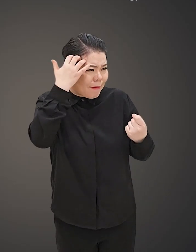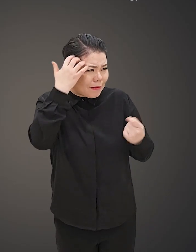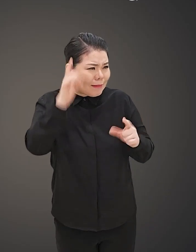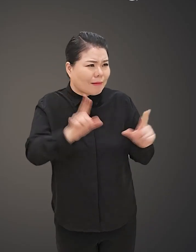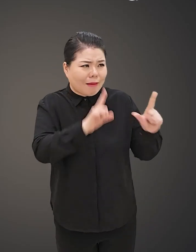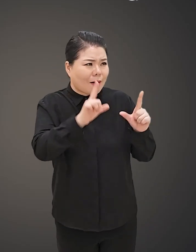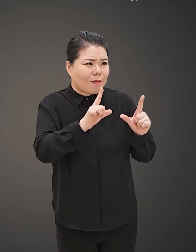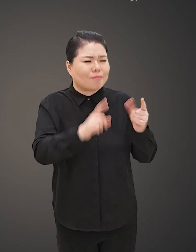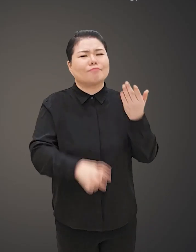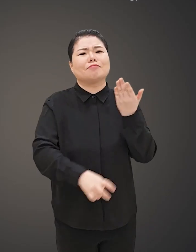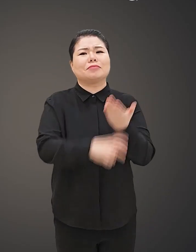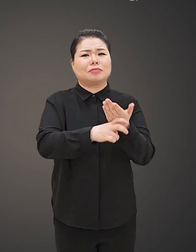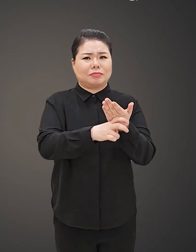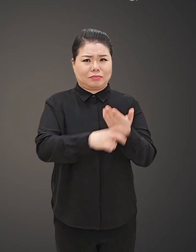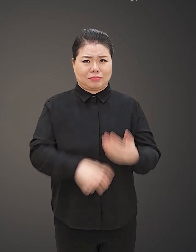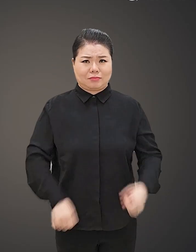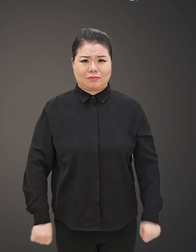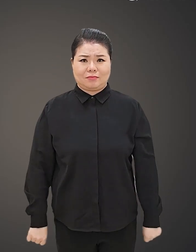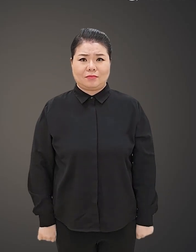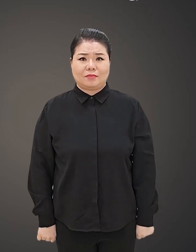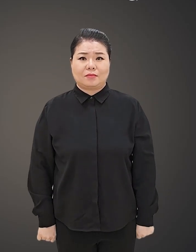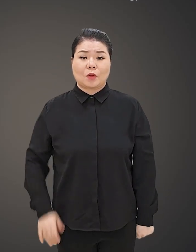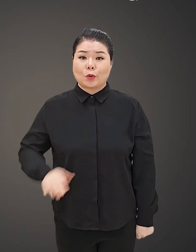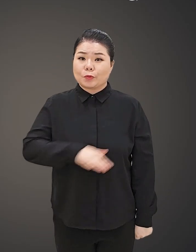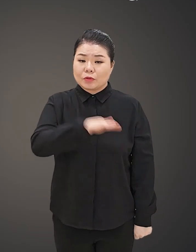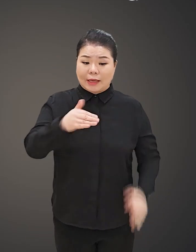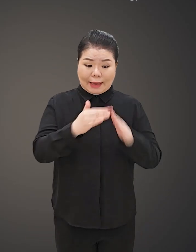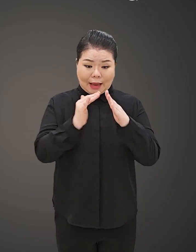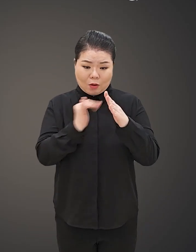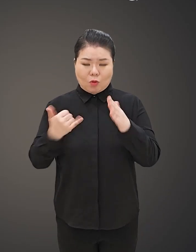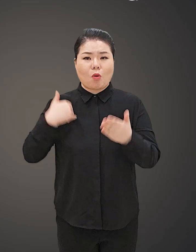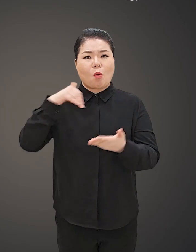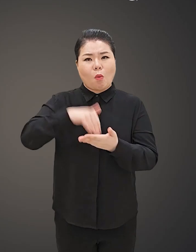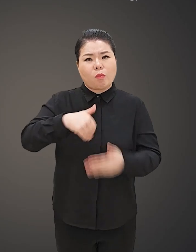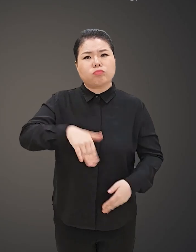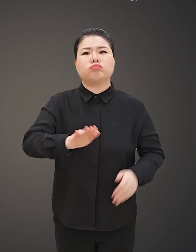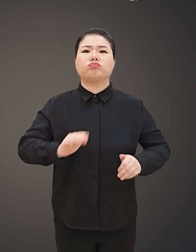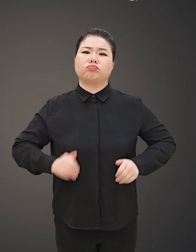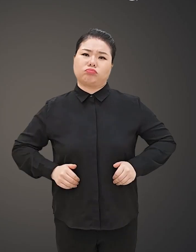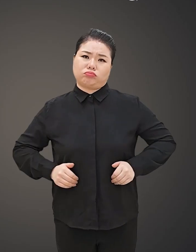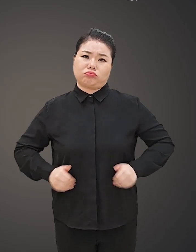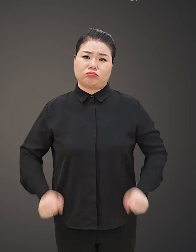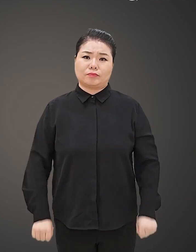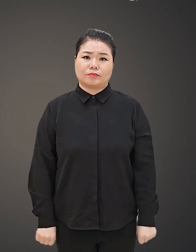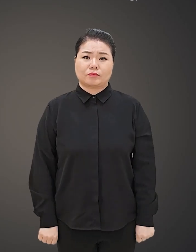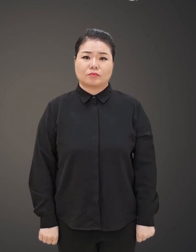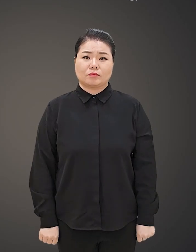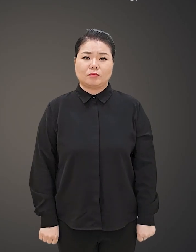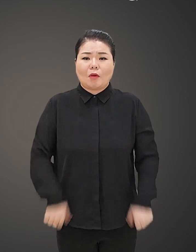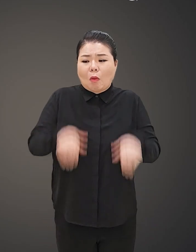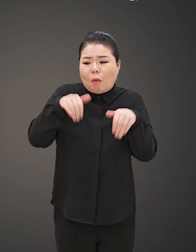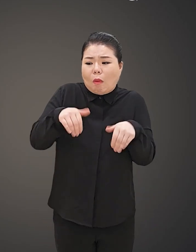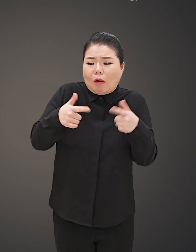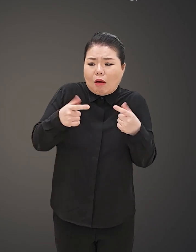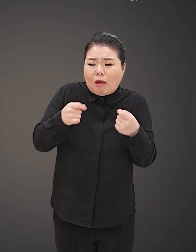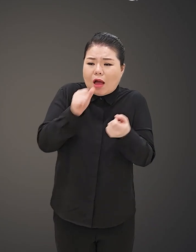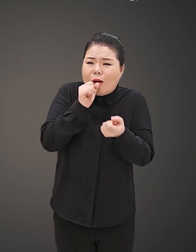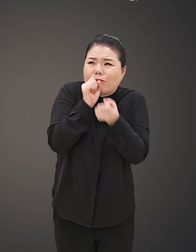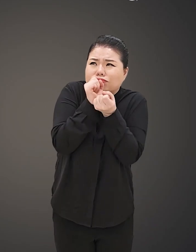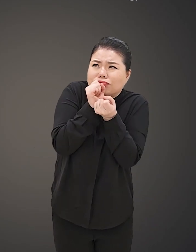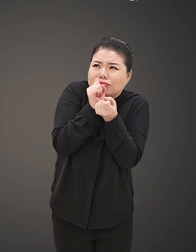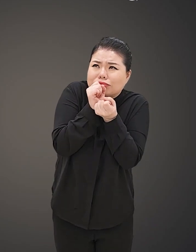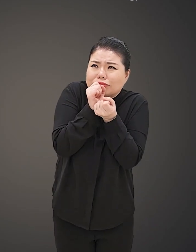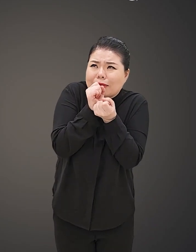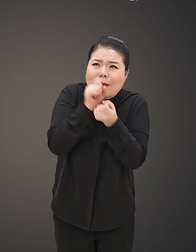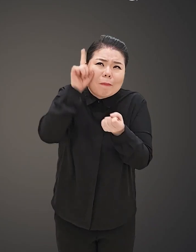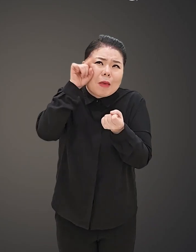생활을 하는 건 옳지 않아? 우린 우리 가족에게 돌아가야 해. 노예처럼 쇠사슬에 묶여